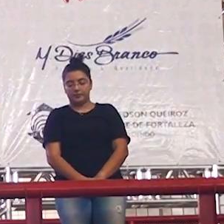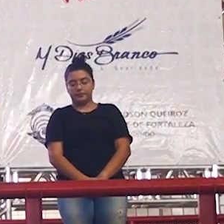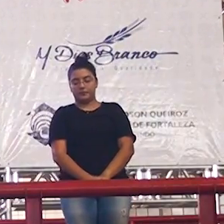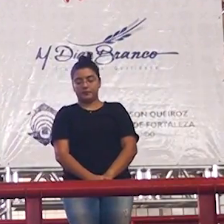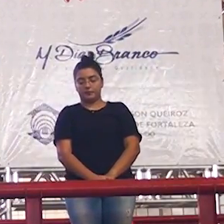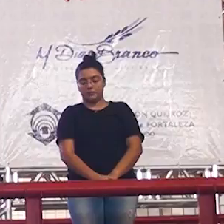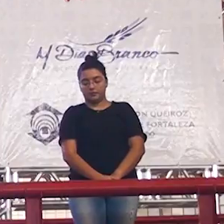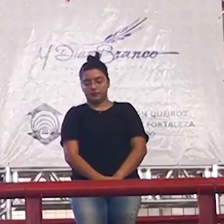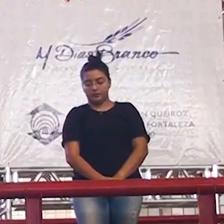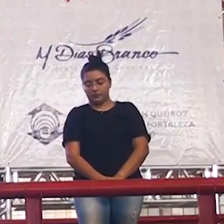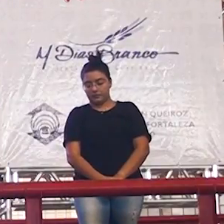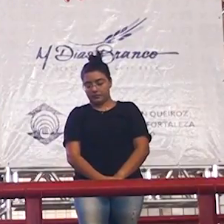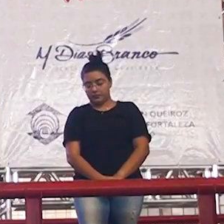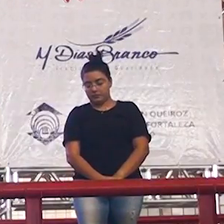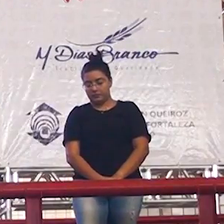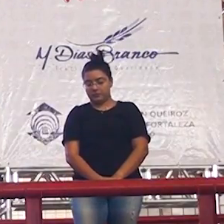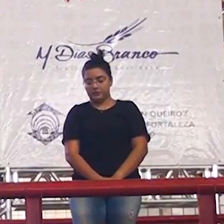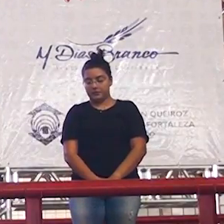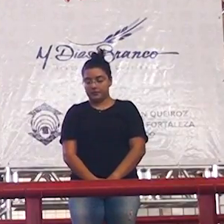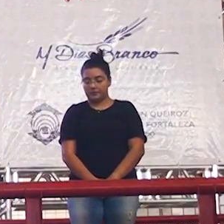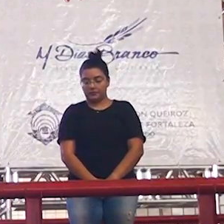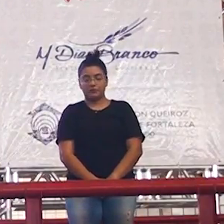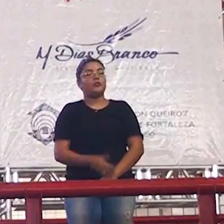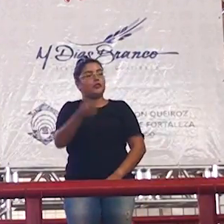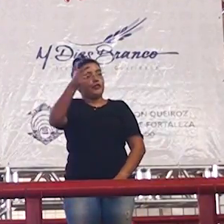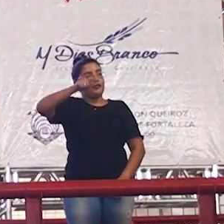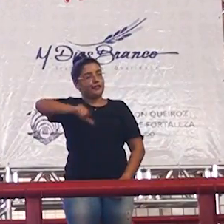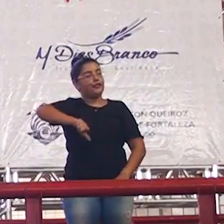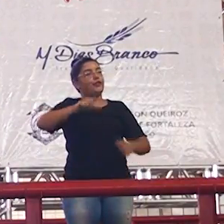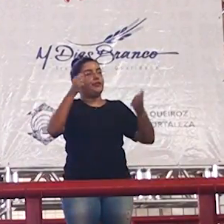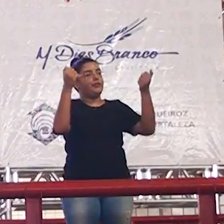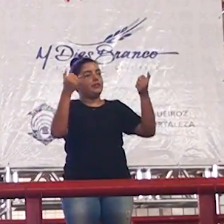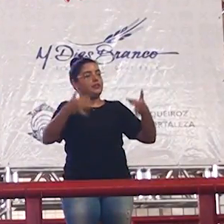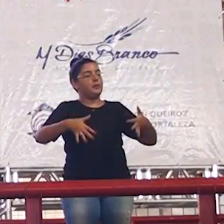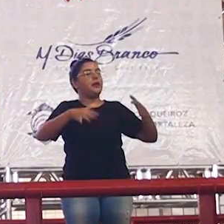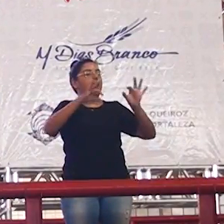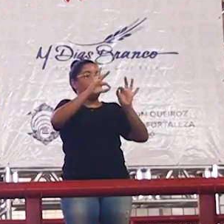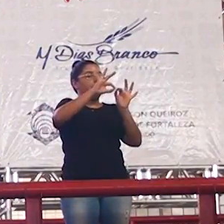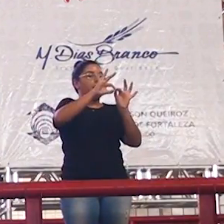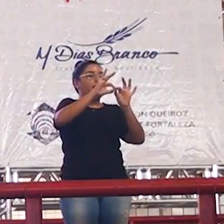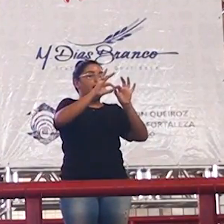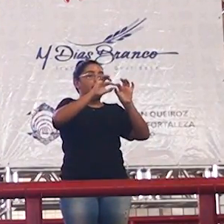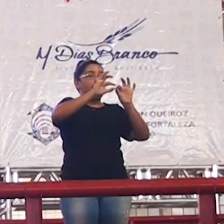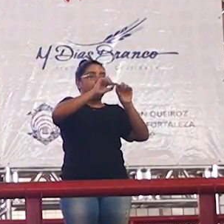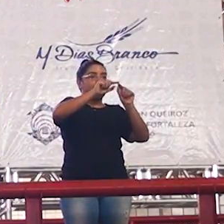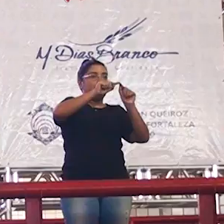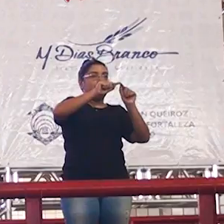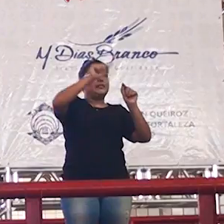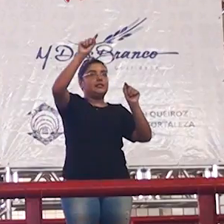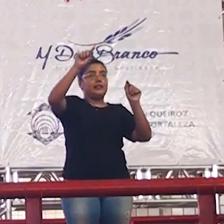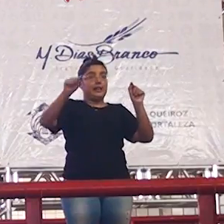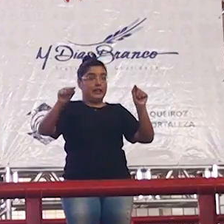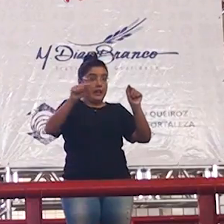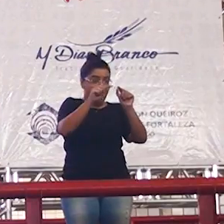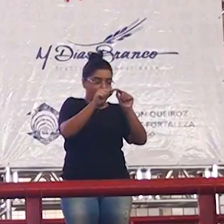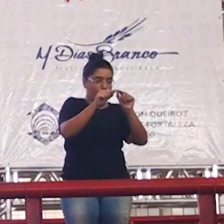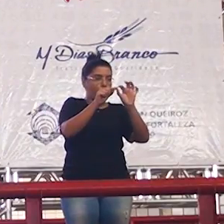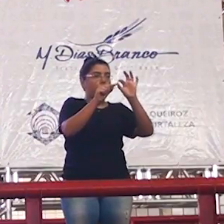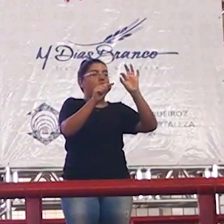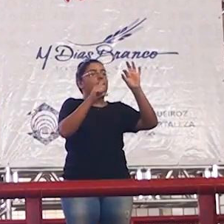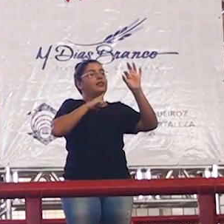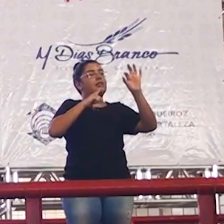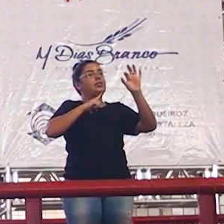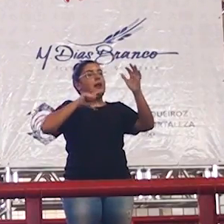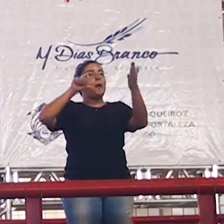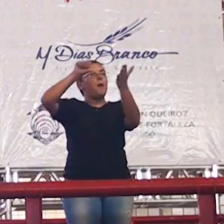circunferência está fora do triângulo, o raio é 2/3 da altura. Se a circunferência está dentro